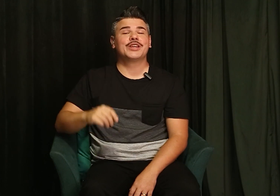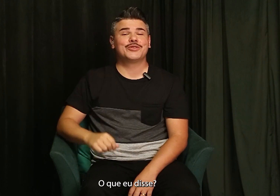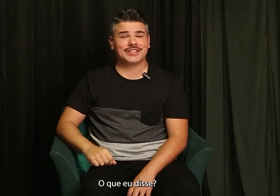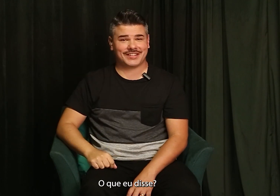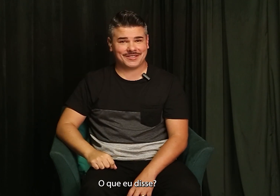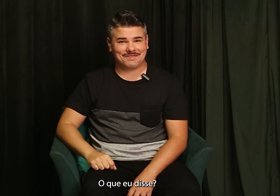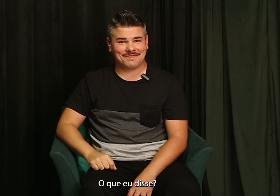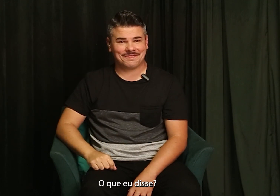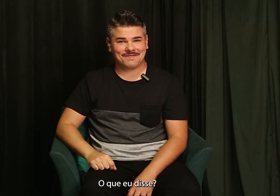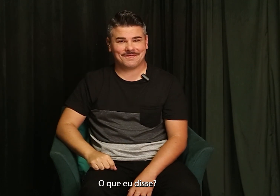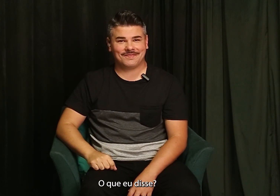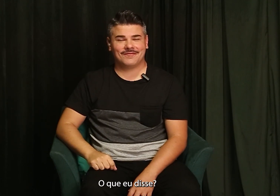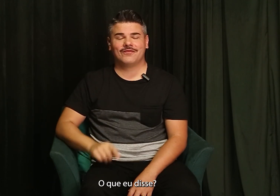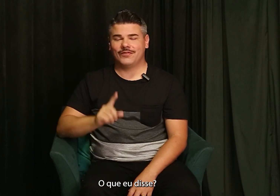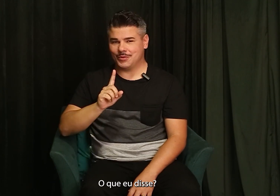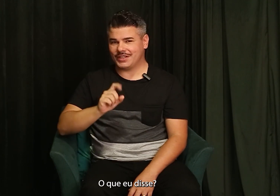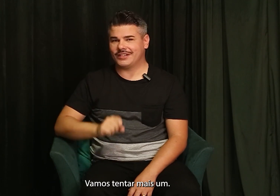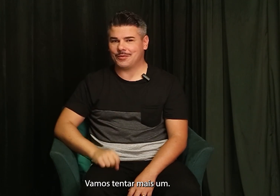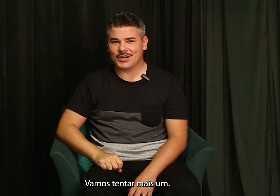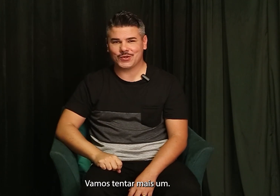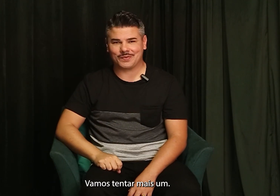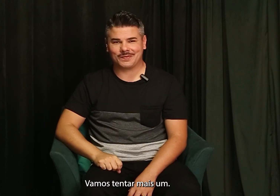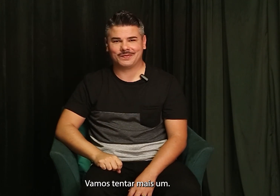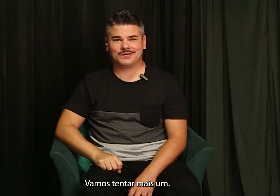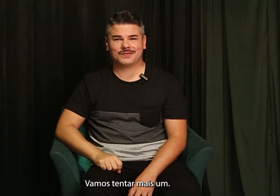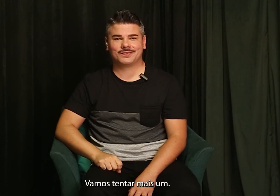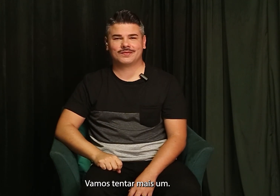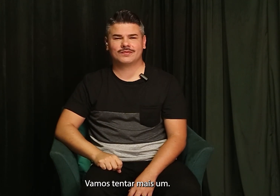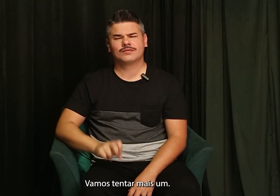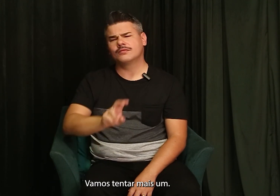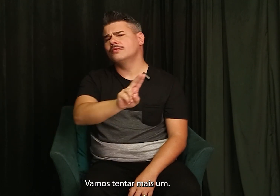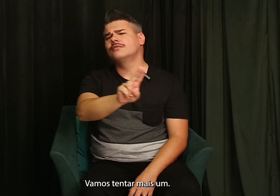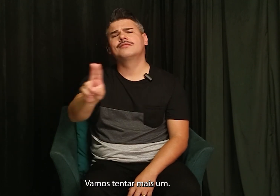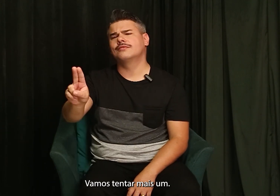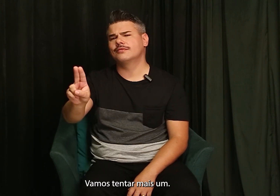O que eu disse? Vamos tentar mais um.